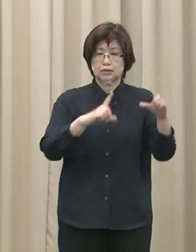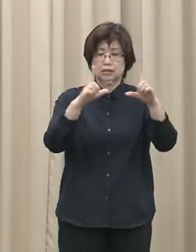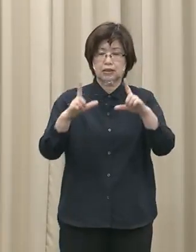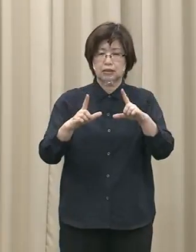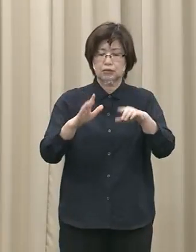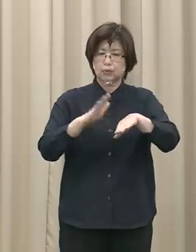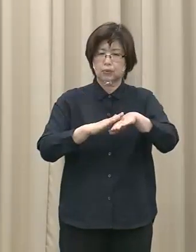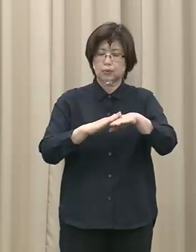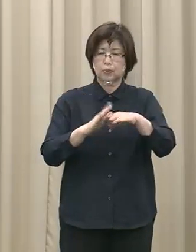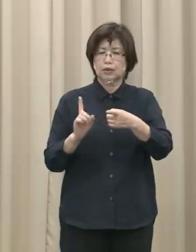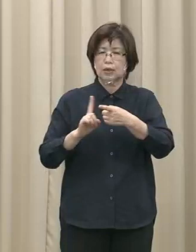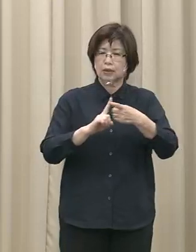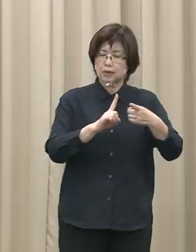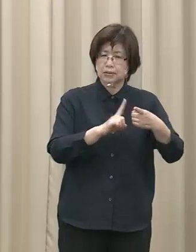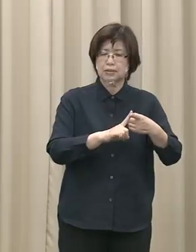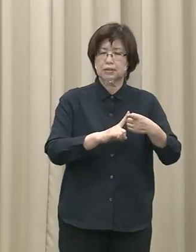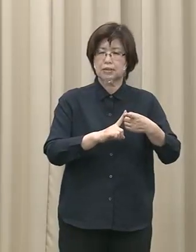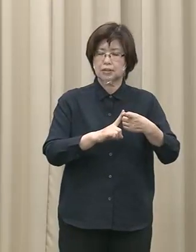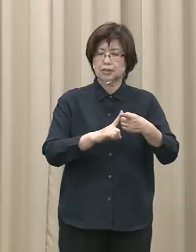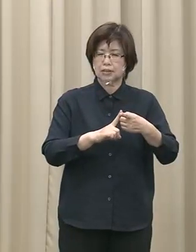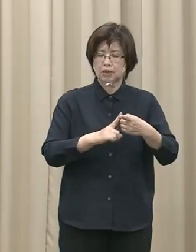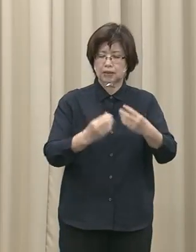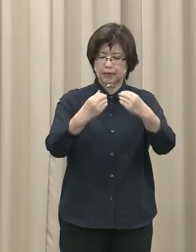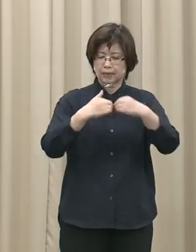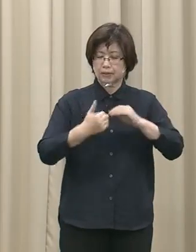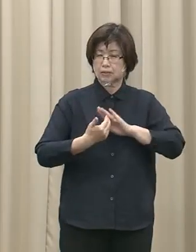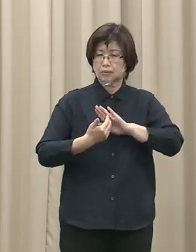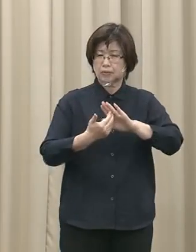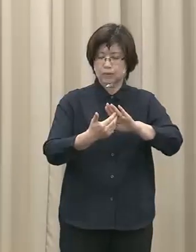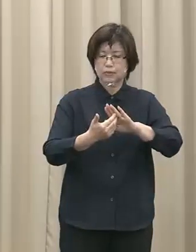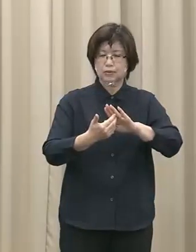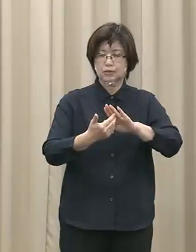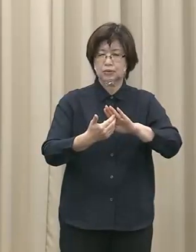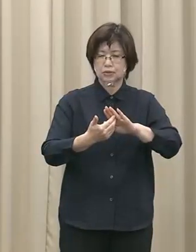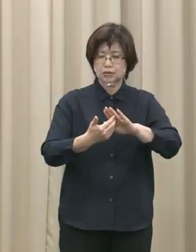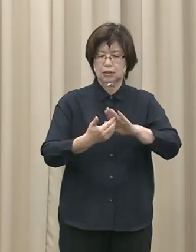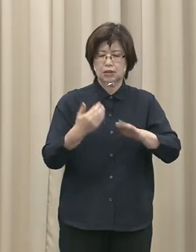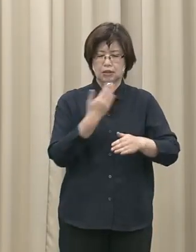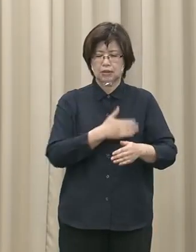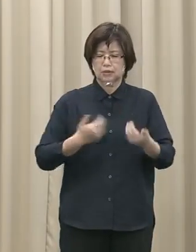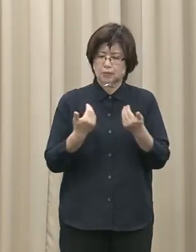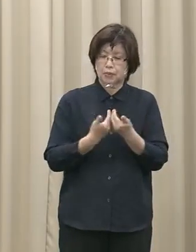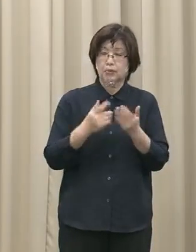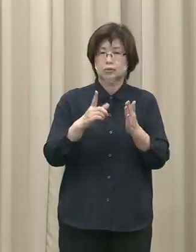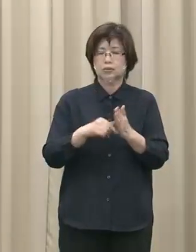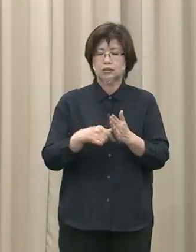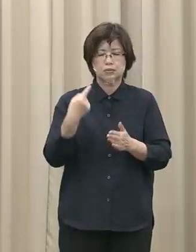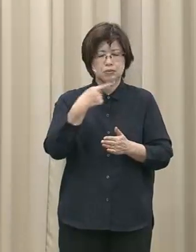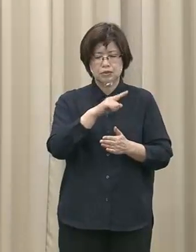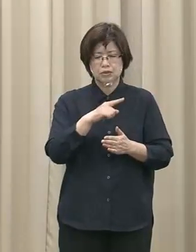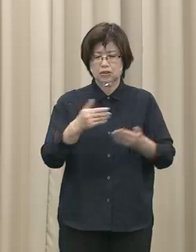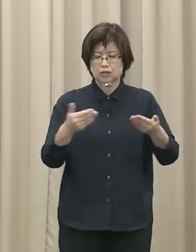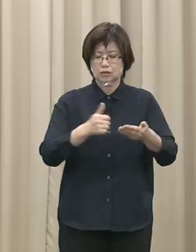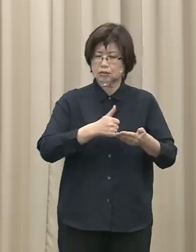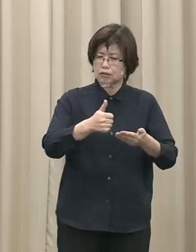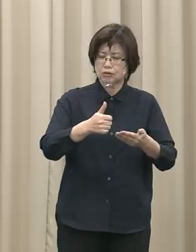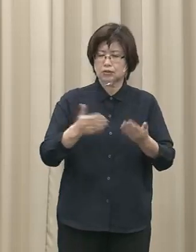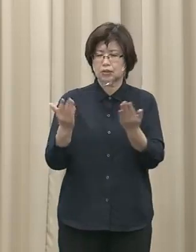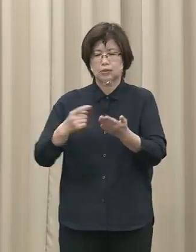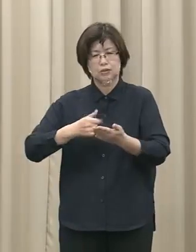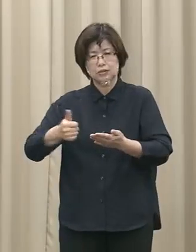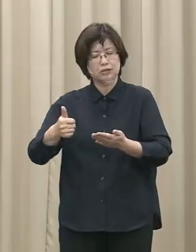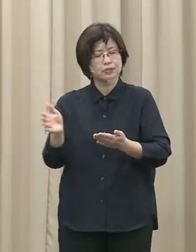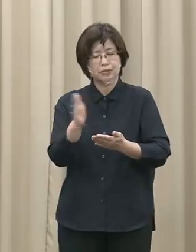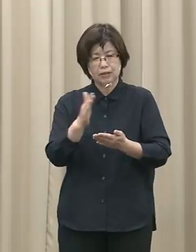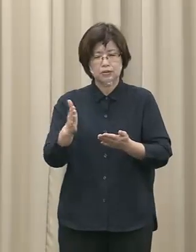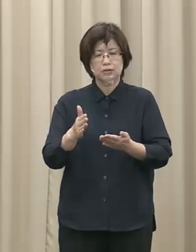、体調が悪いときに無理をしないというのも含めてでございますが、徹底した対応を取っていただきますように改めてお願いを申し